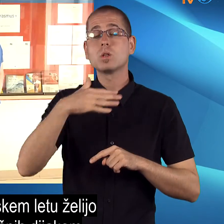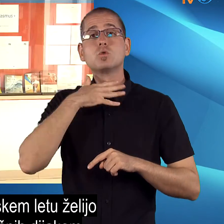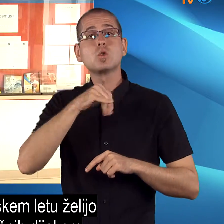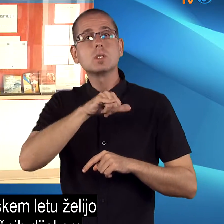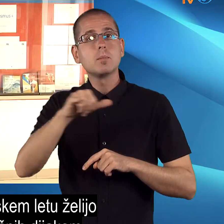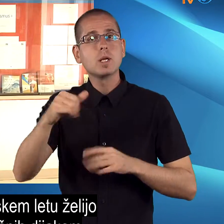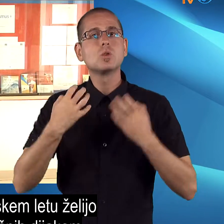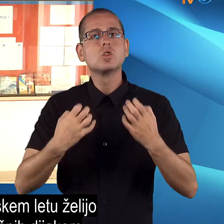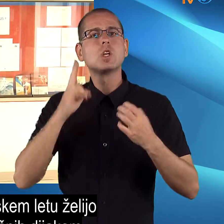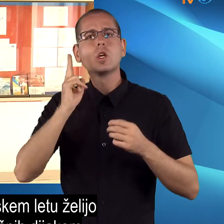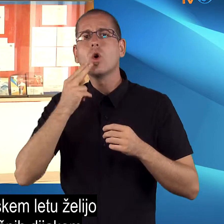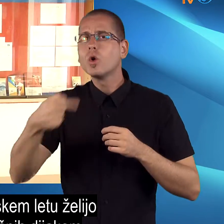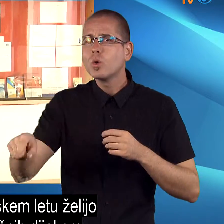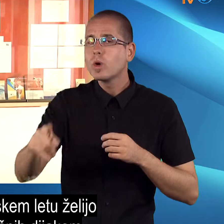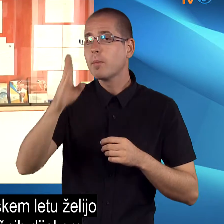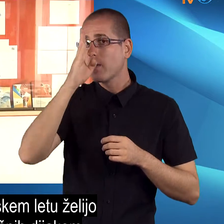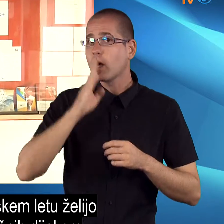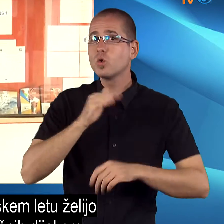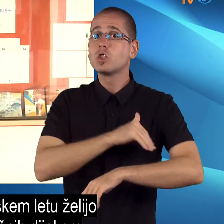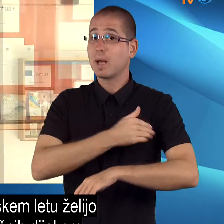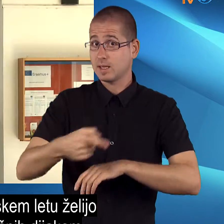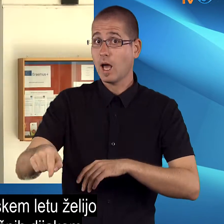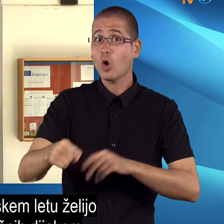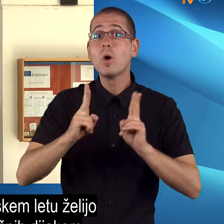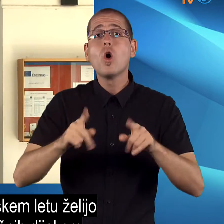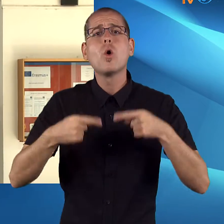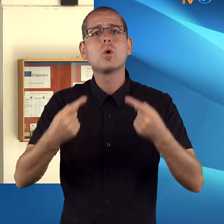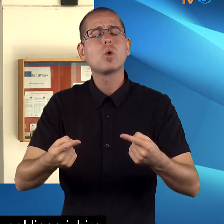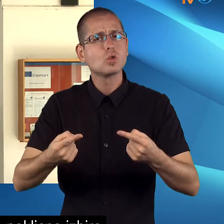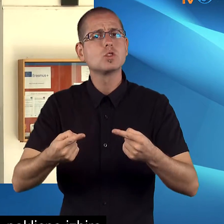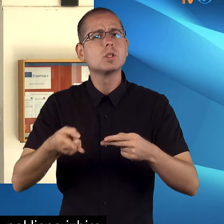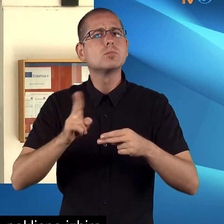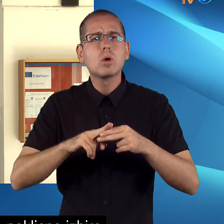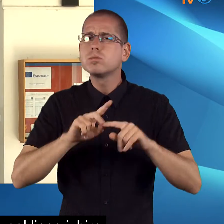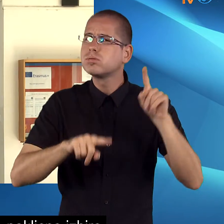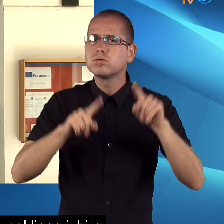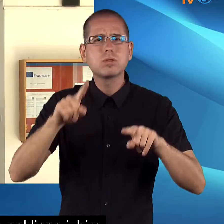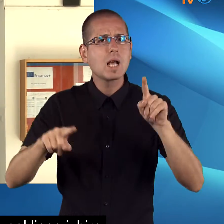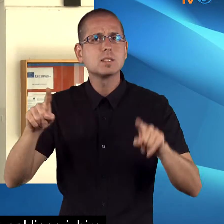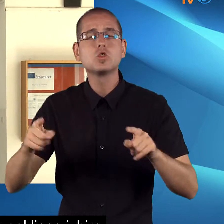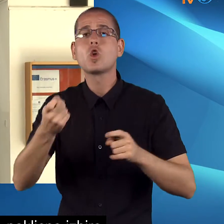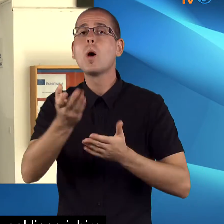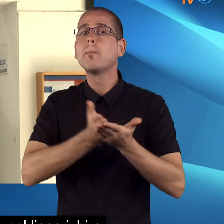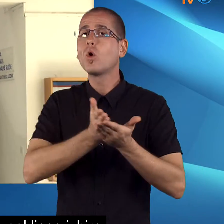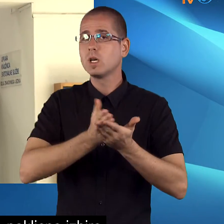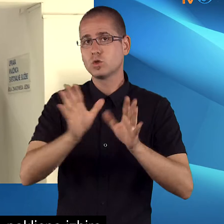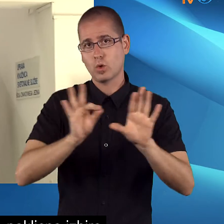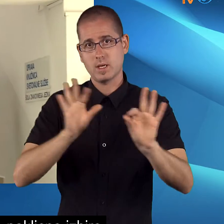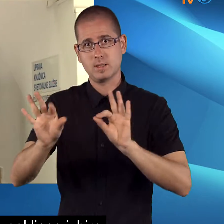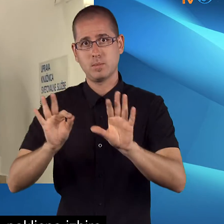V prihodnjem šolskem letu želijo gluhim in naglušnim dijakom omogočiti pestrejšo poklicno izbiro.